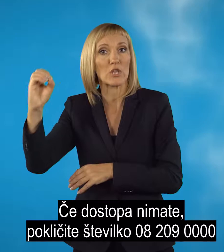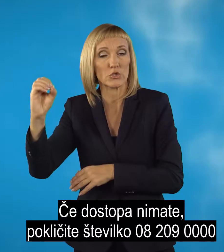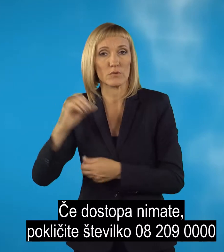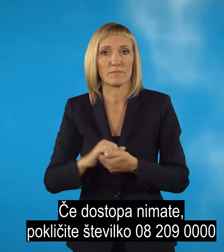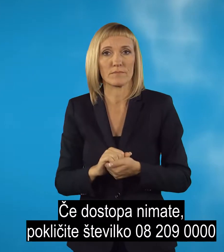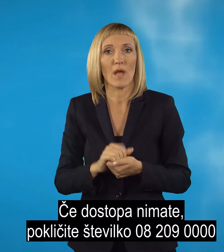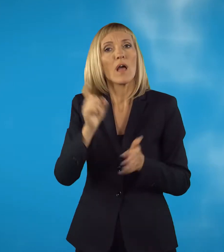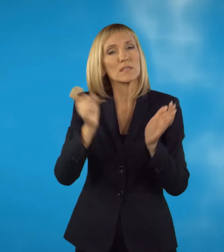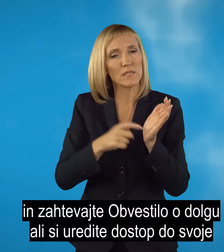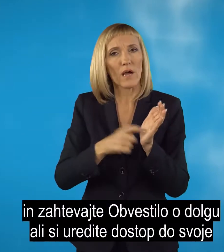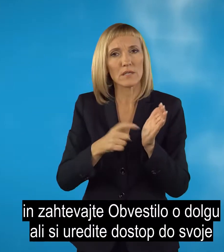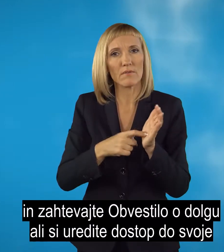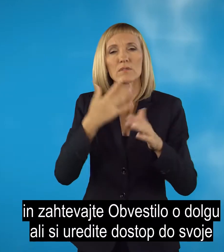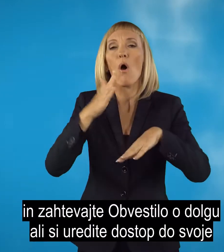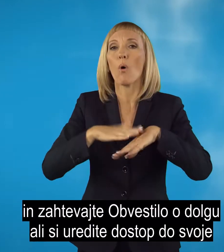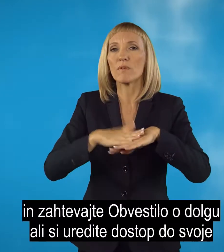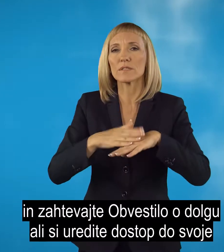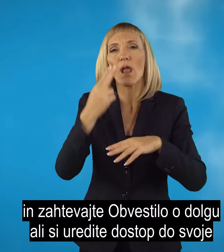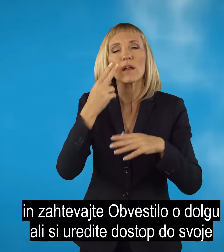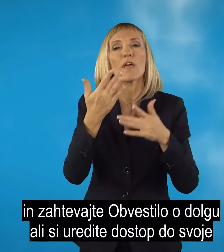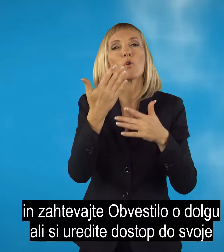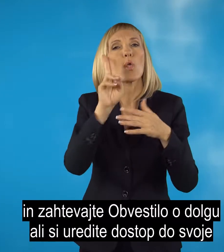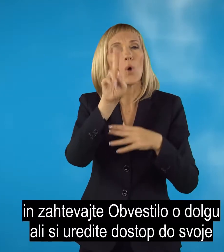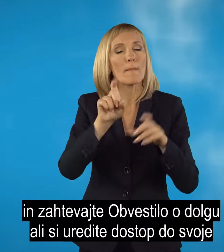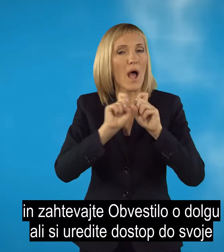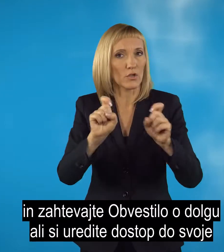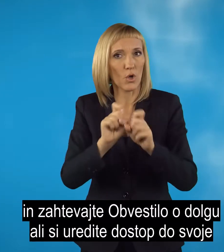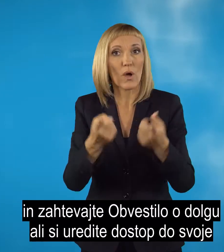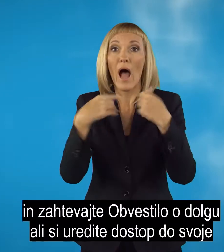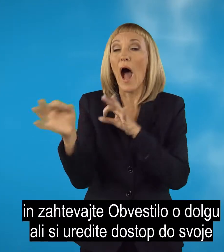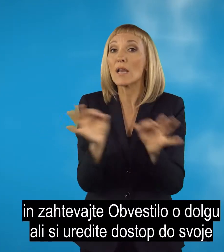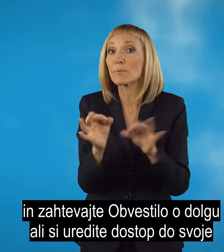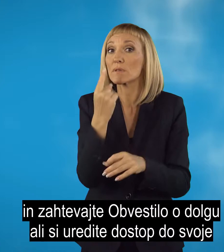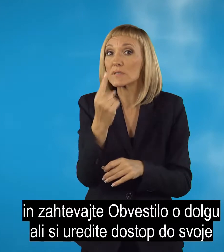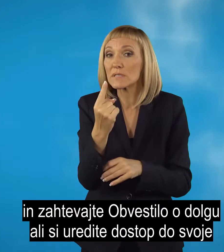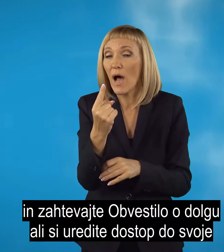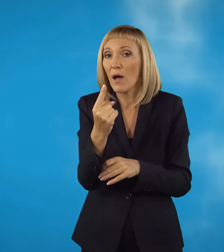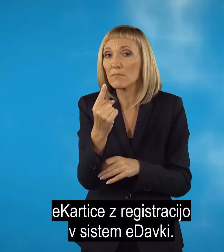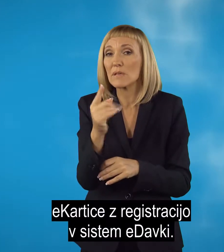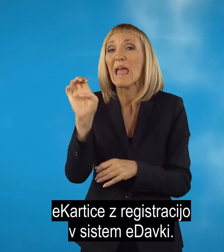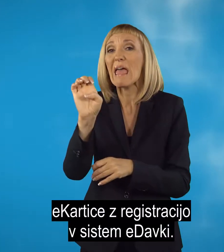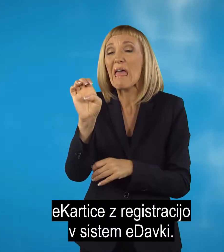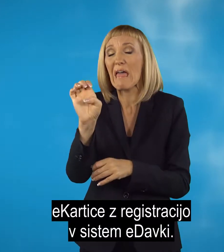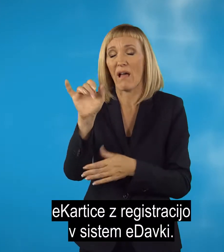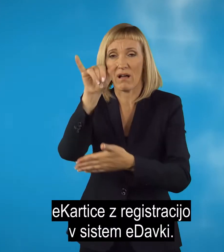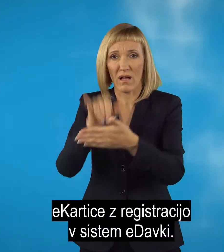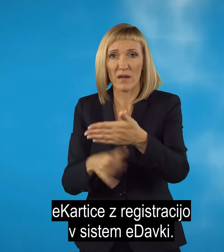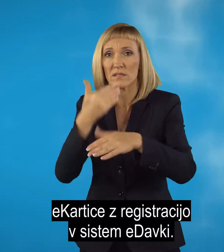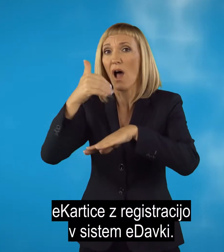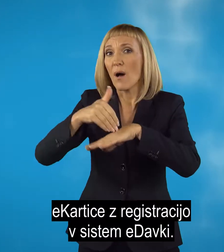0000 in zahtevajte obvestilo o dolgu ali si uredite dostop do svoje e-kartice z registracijo